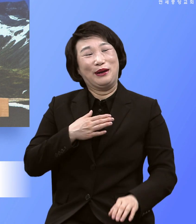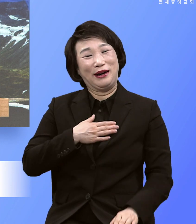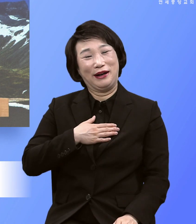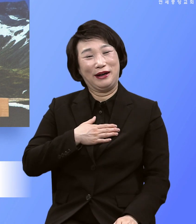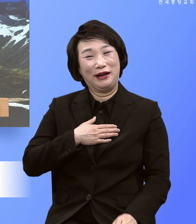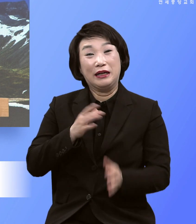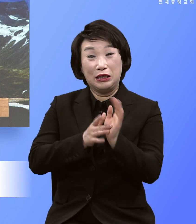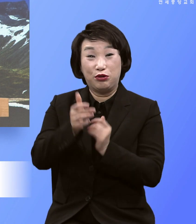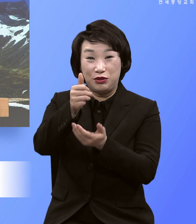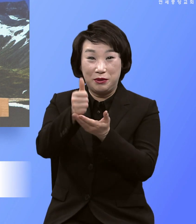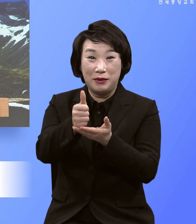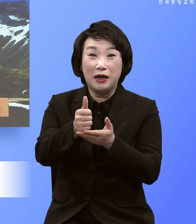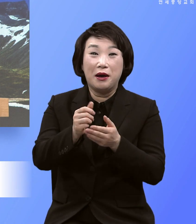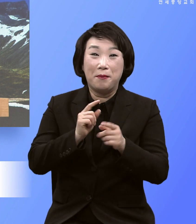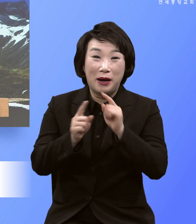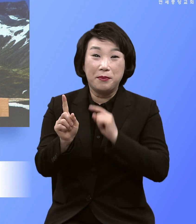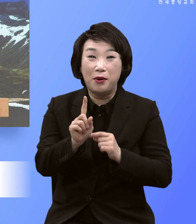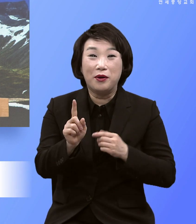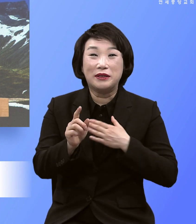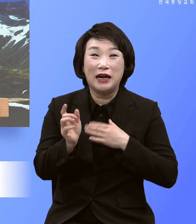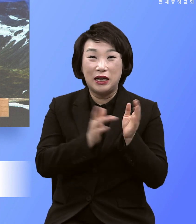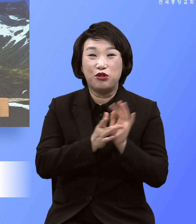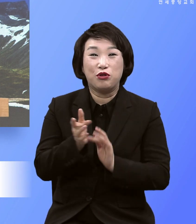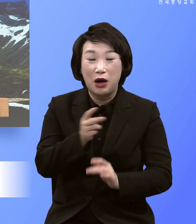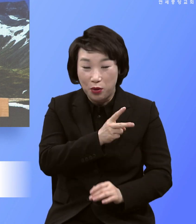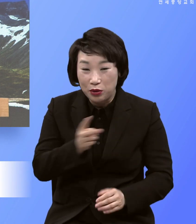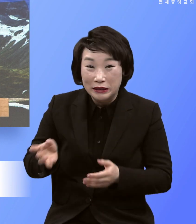그래서 예수께서 내가 곧 길이요